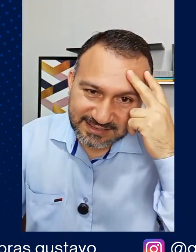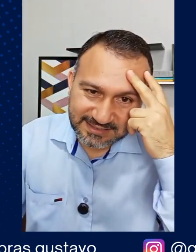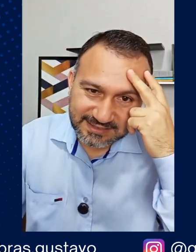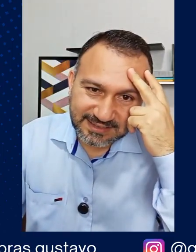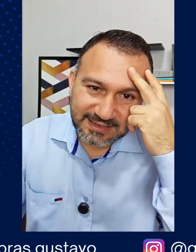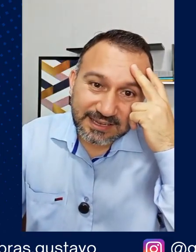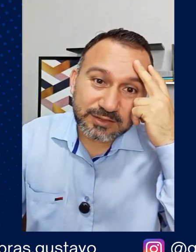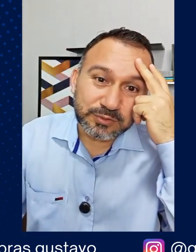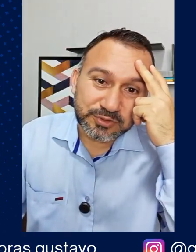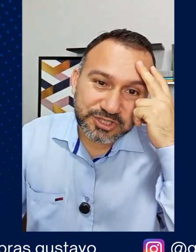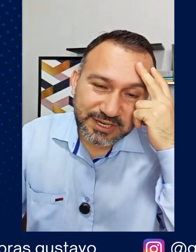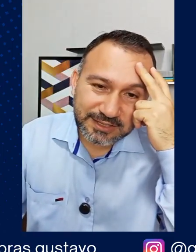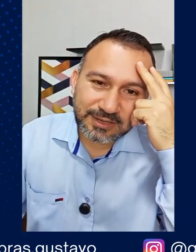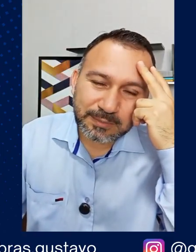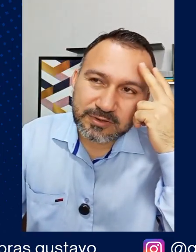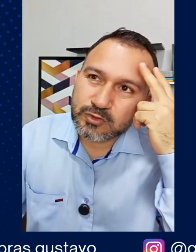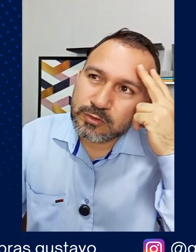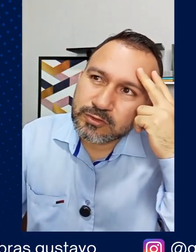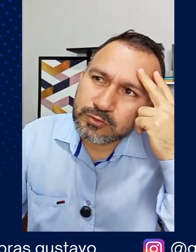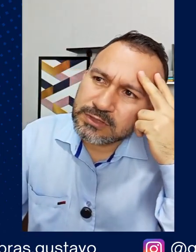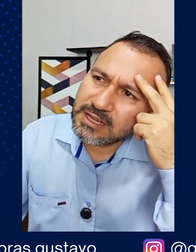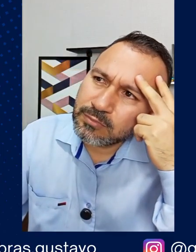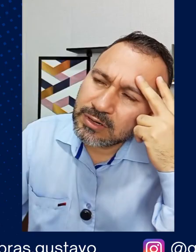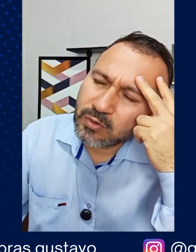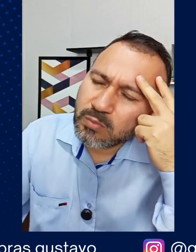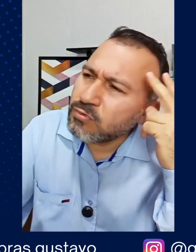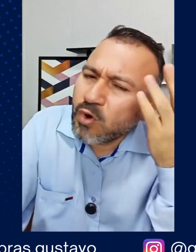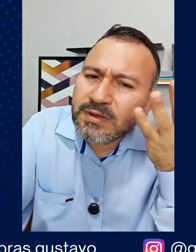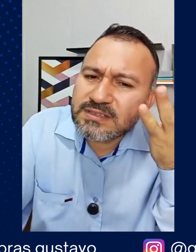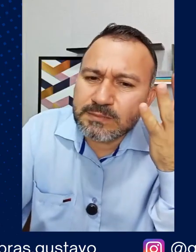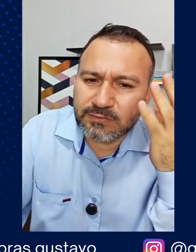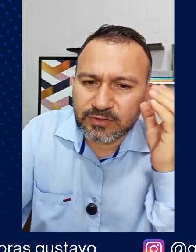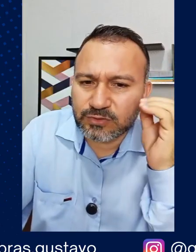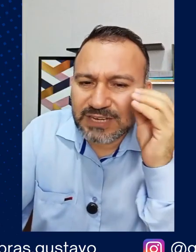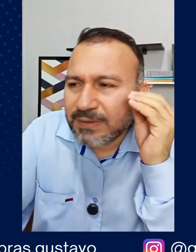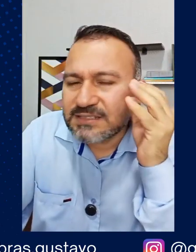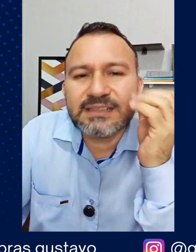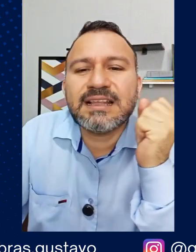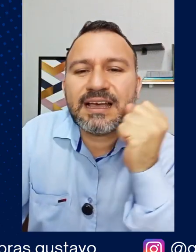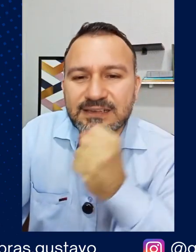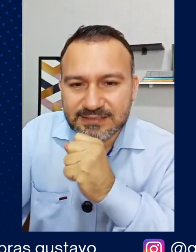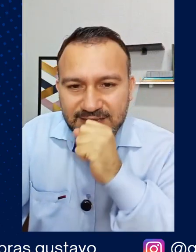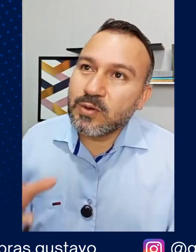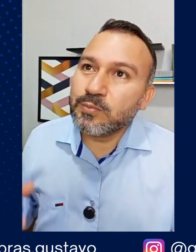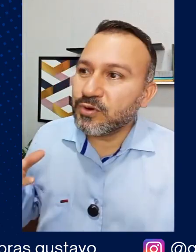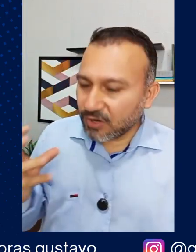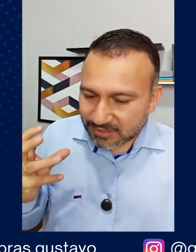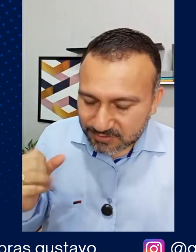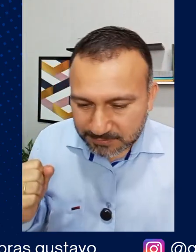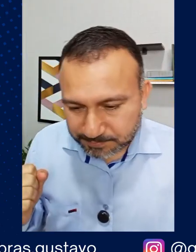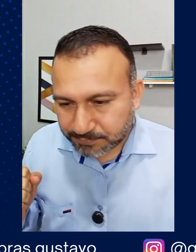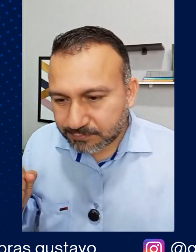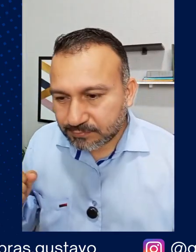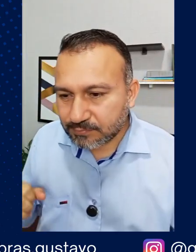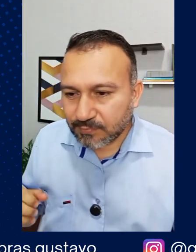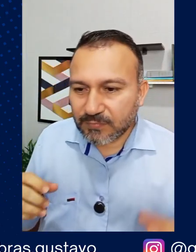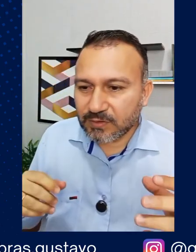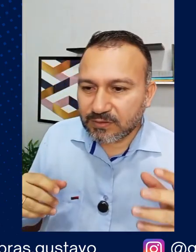as ideias do jeito que a pessoa surda elabora. Como assim, professor? Dá mais detalhes. Porque olha